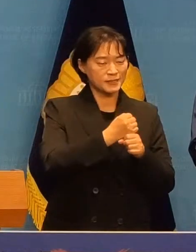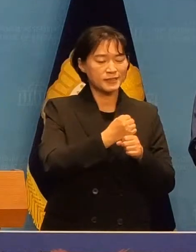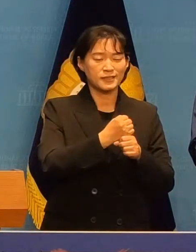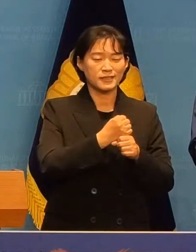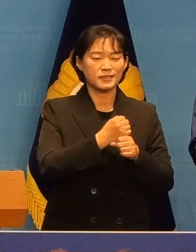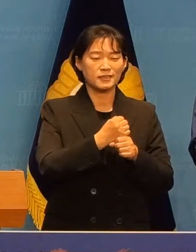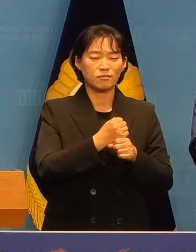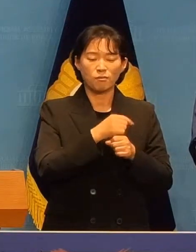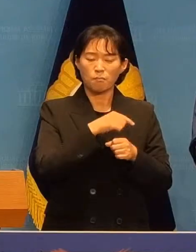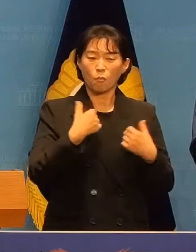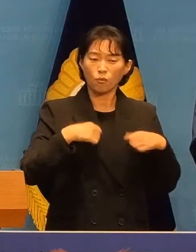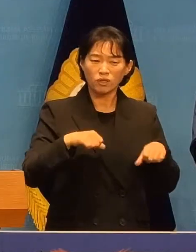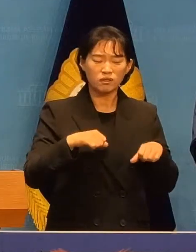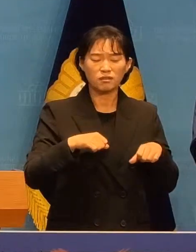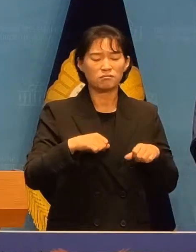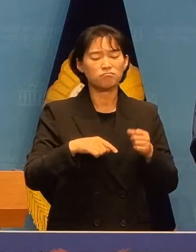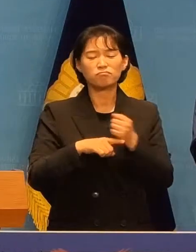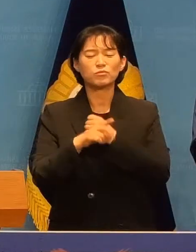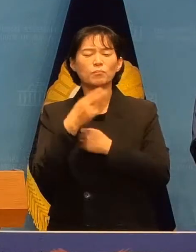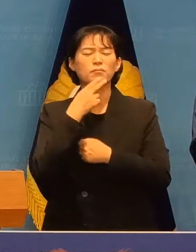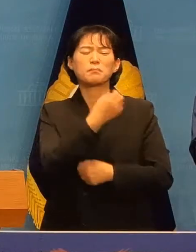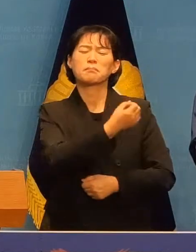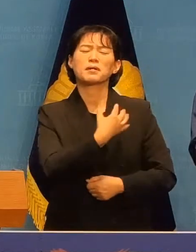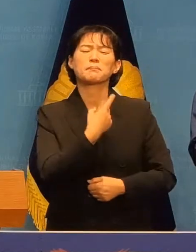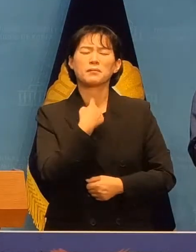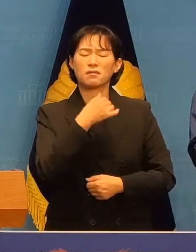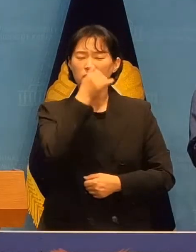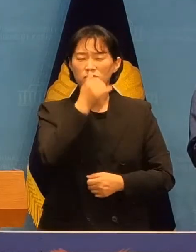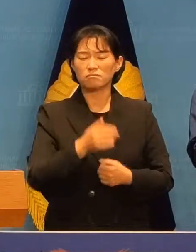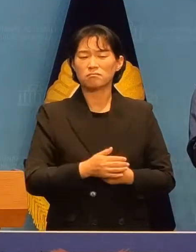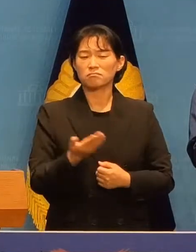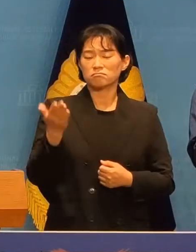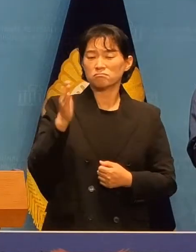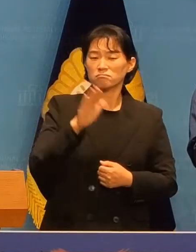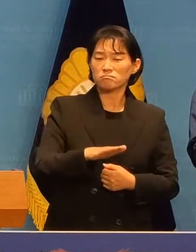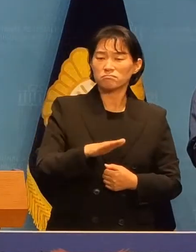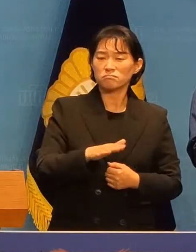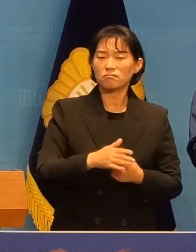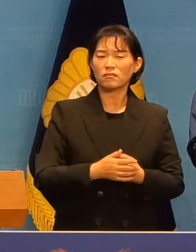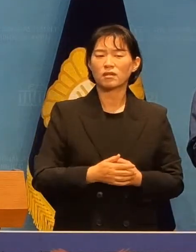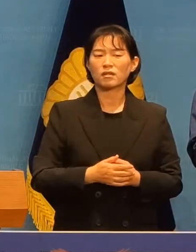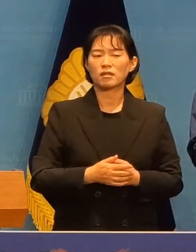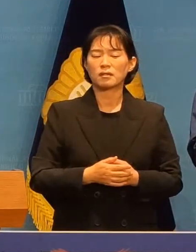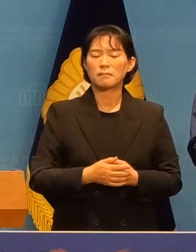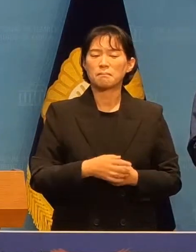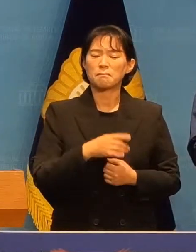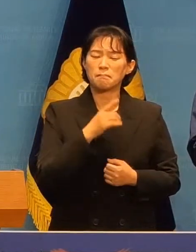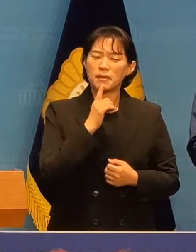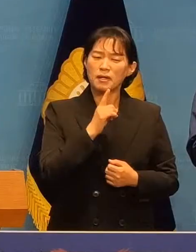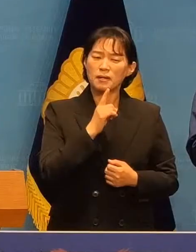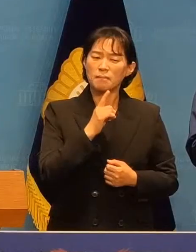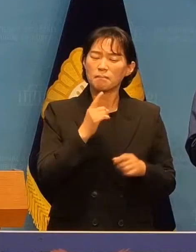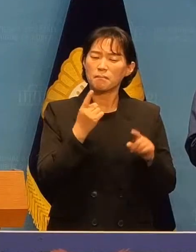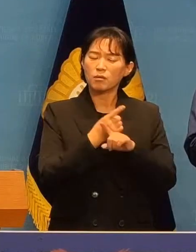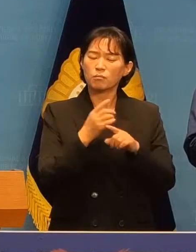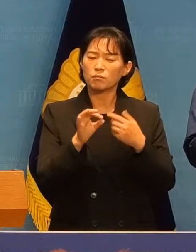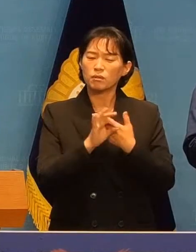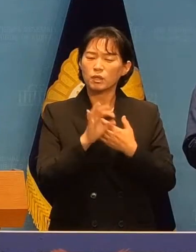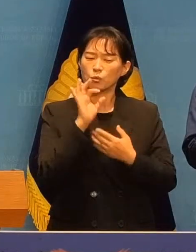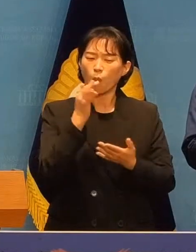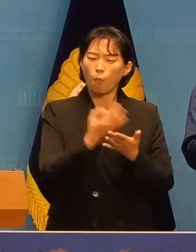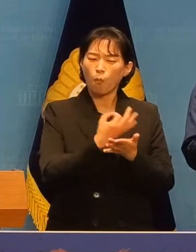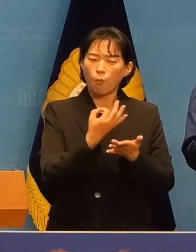전혀 없다. 이런 이야기를 했습니다. 그렇지만 이것은 달리 이야기하면